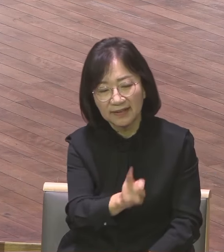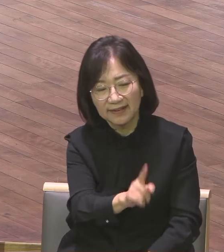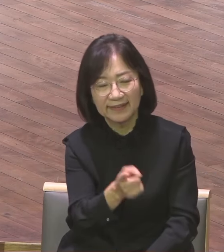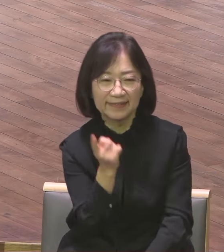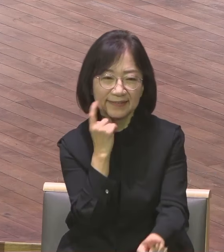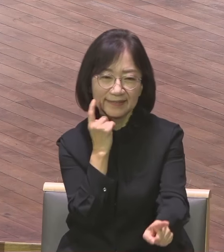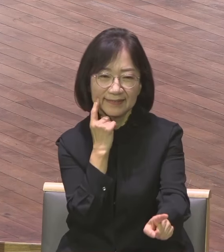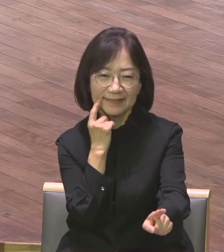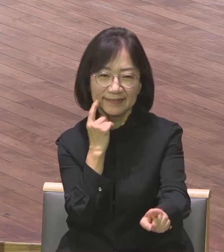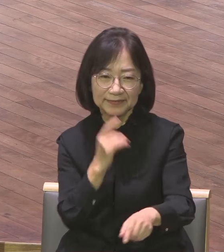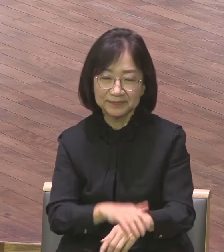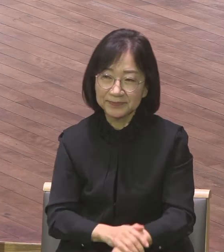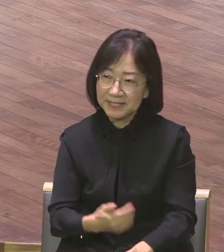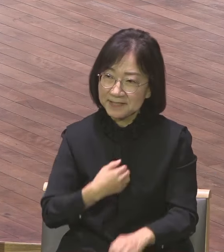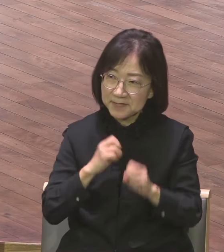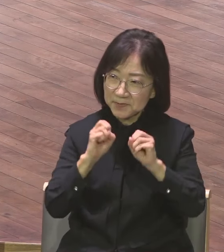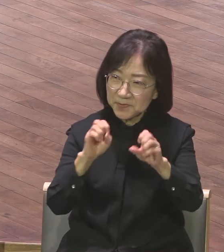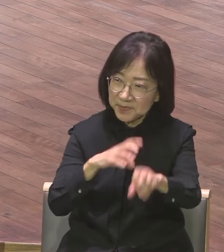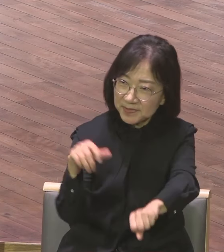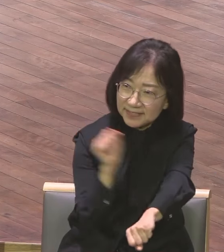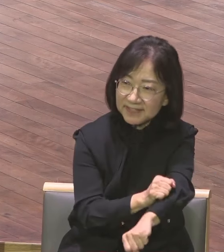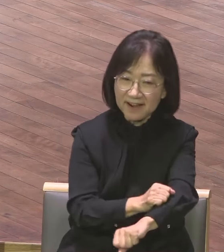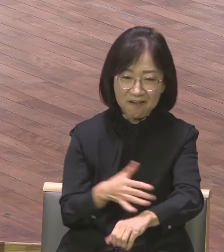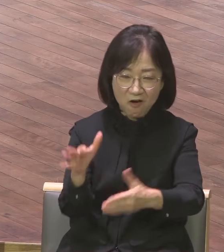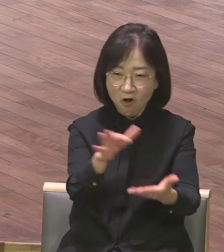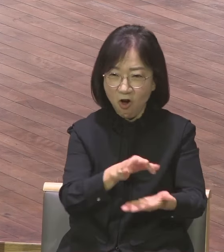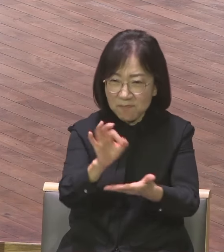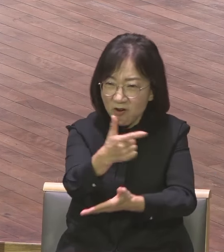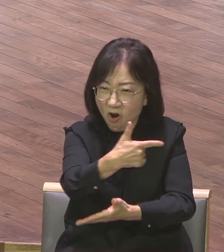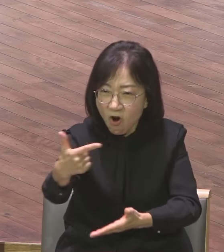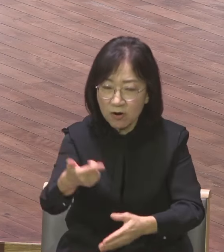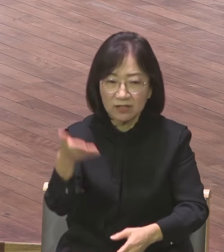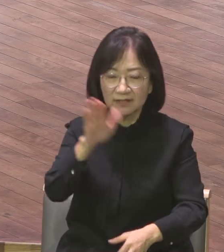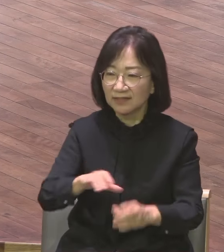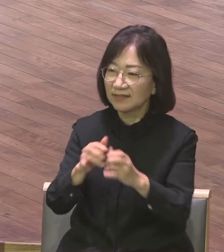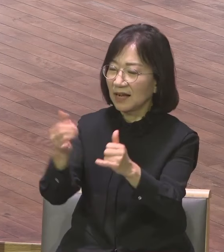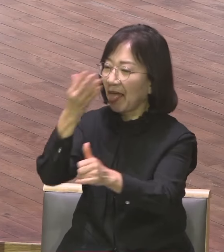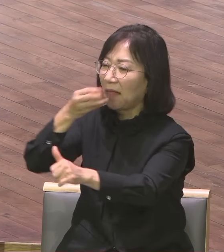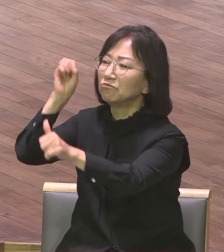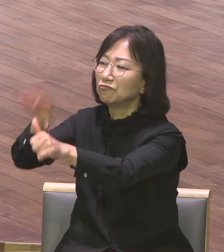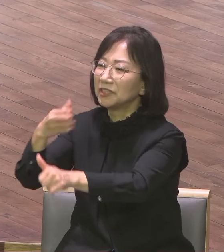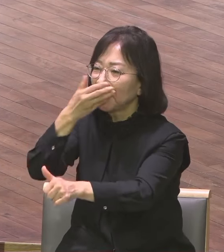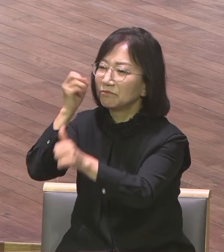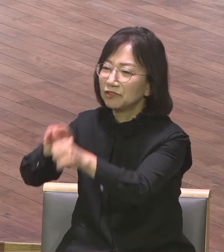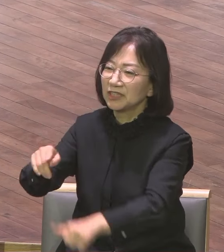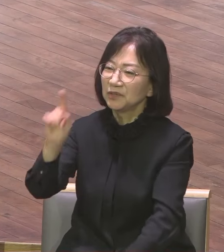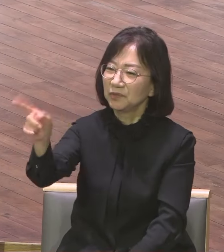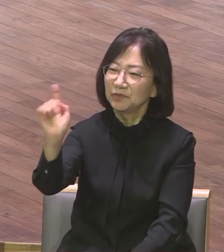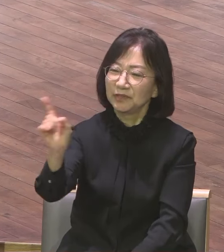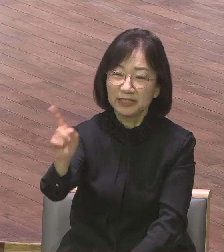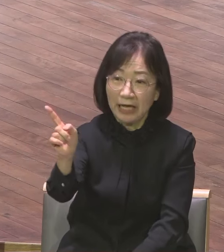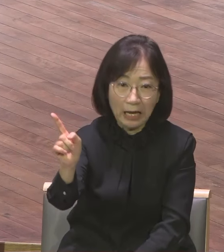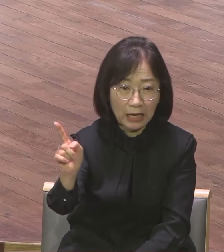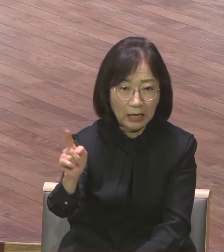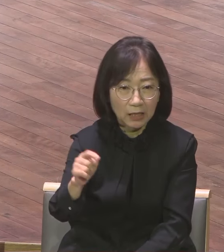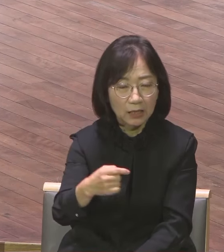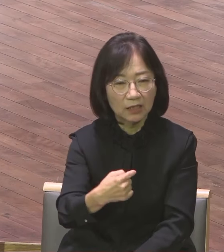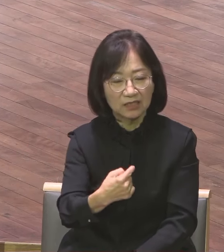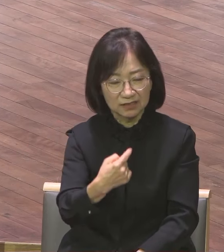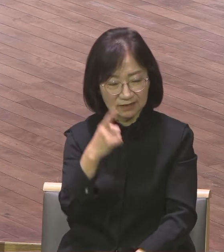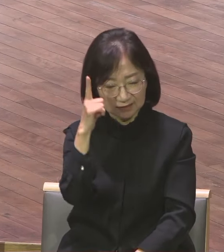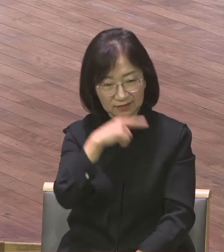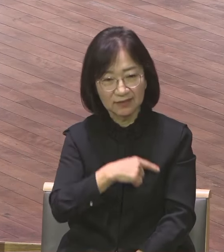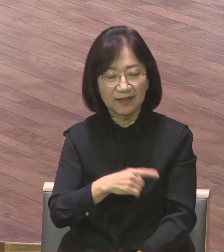나 뭐 헌신 말했다 전도 말했다 근데 사람을 막 무시해 개무시하고 막 그 가짜입니다. 가짜. 지 의를